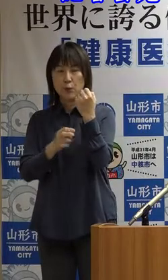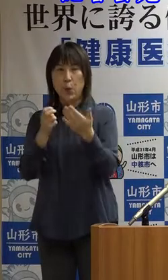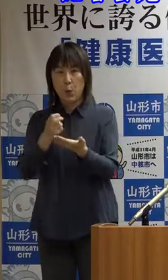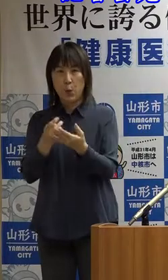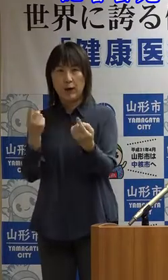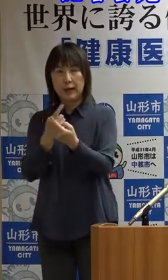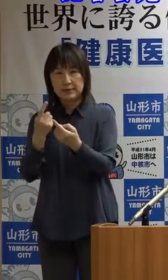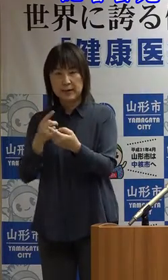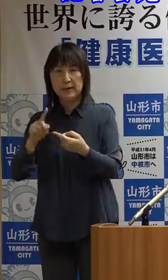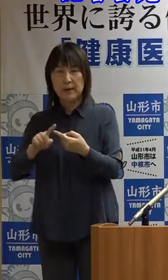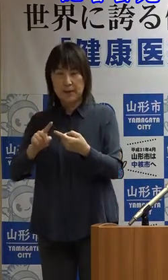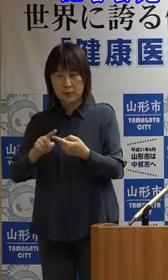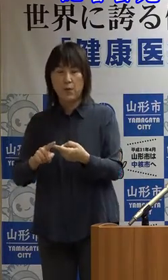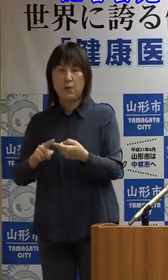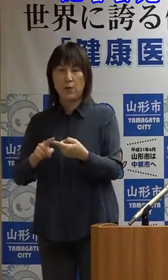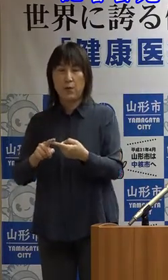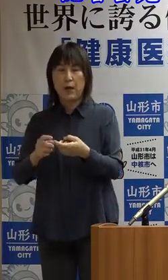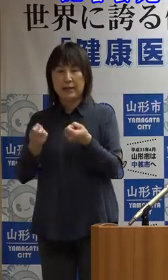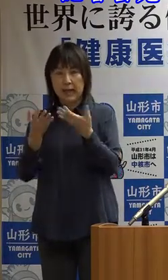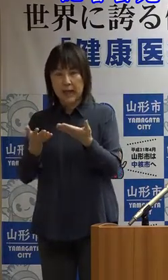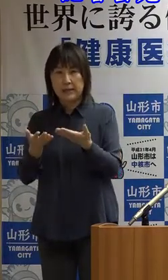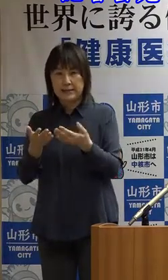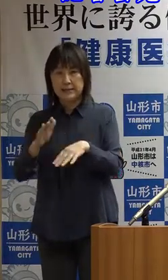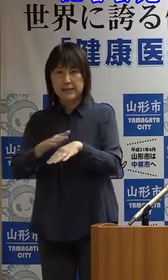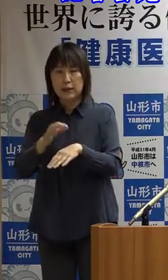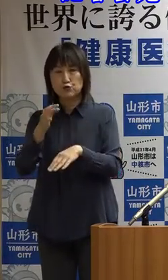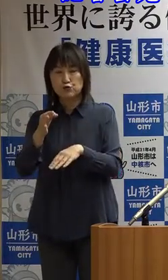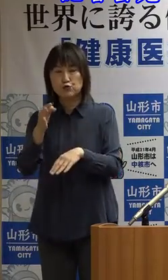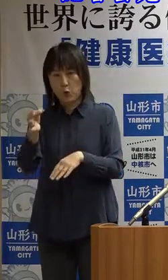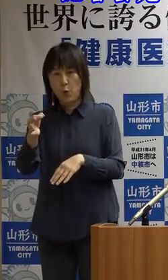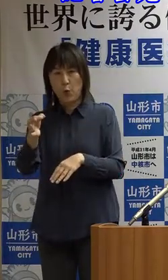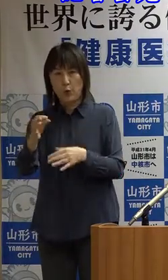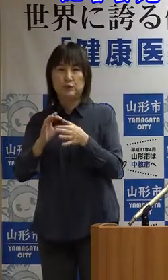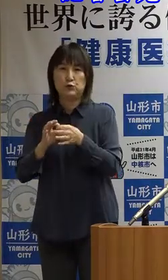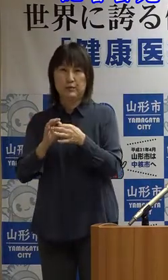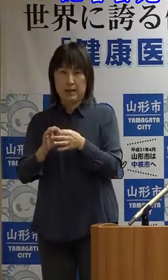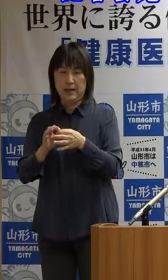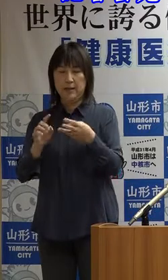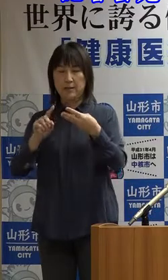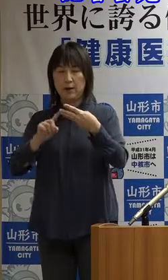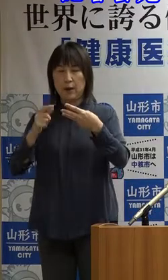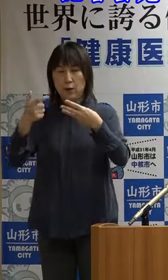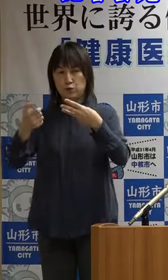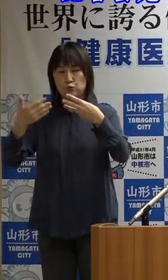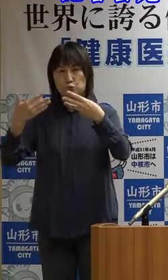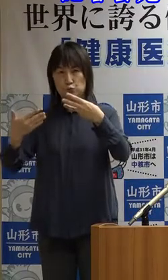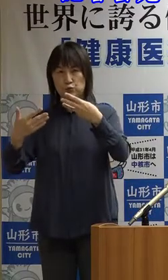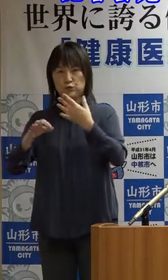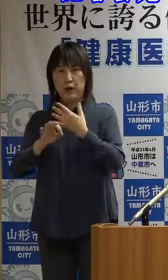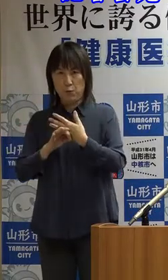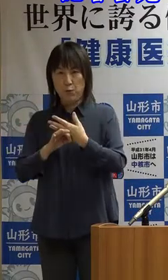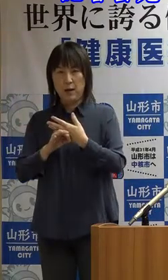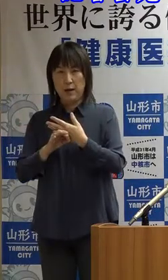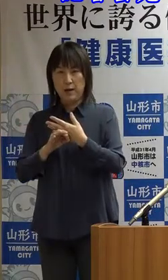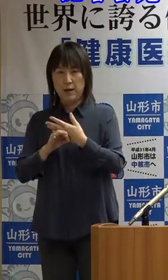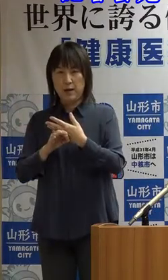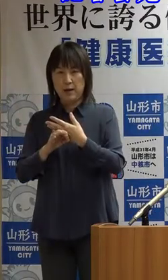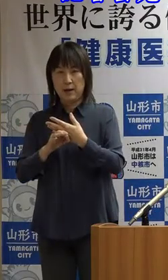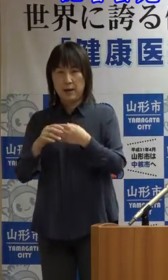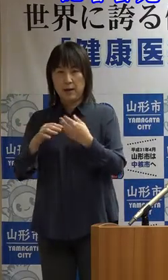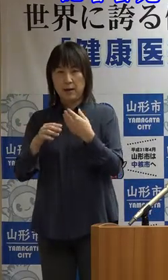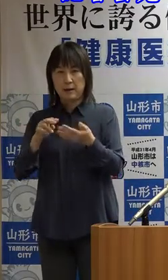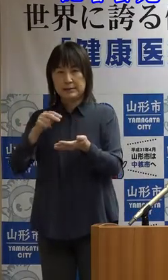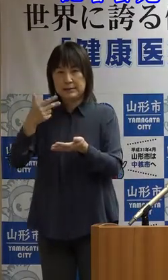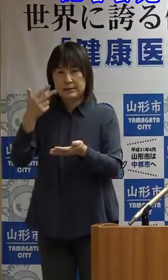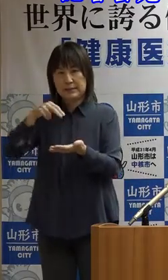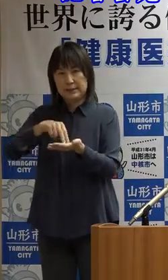新たな申請手数料について定めようとするものです。議第69号の議案は、再生館の診療機